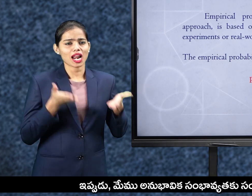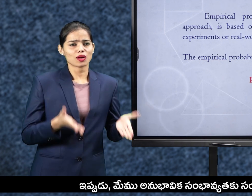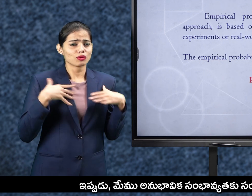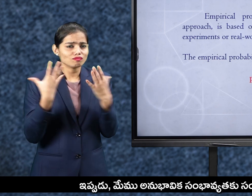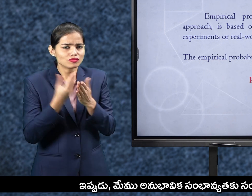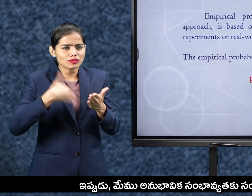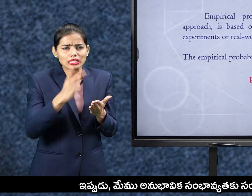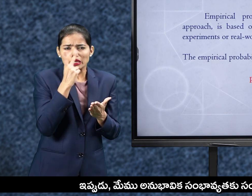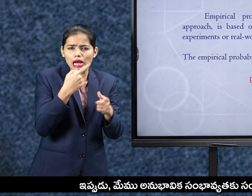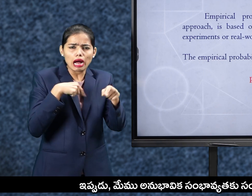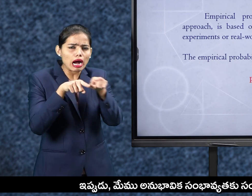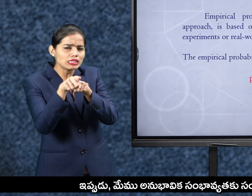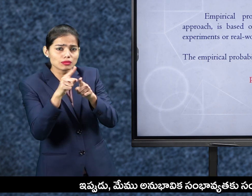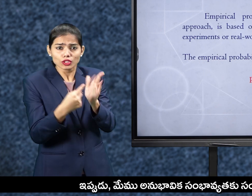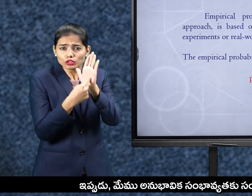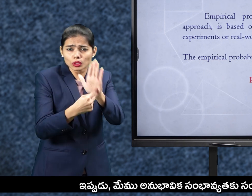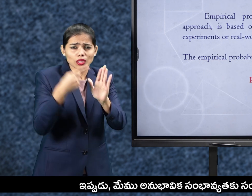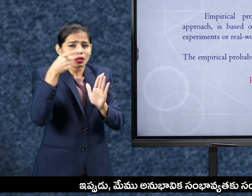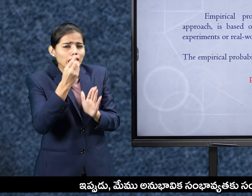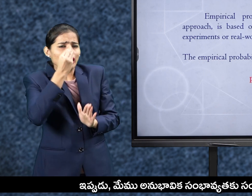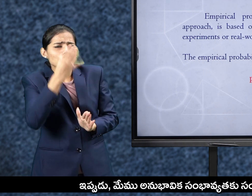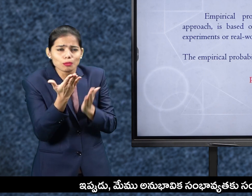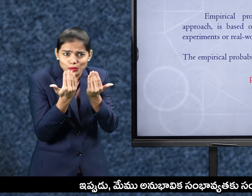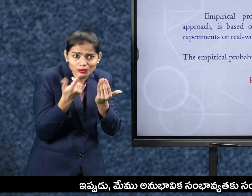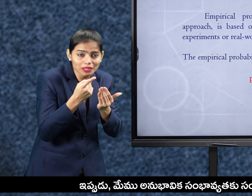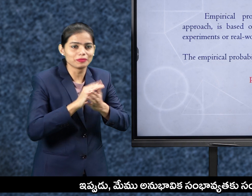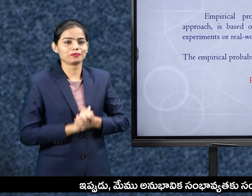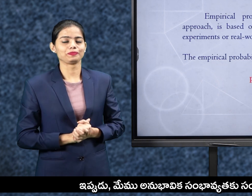ఇప్పుడు మనం అనుభావిక సంభావ్యతకు సంబంధించిన ఉదాహరణను చూద్దాం.